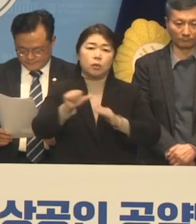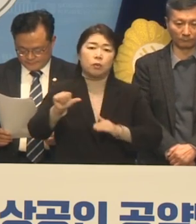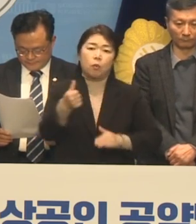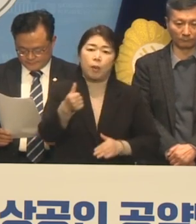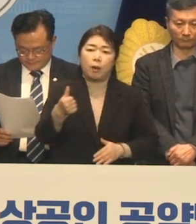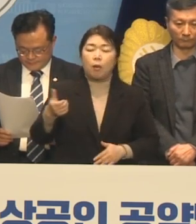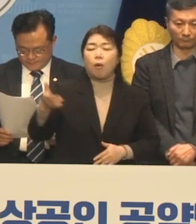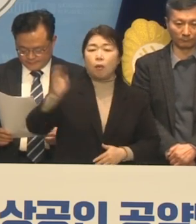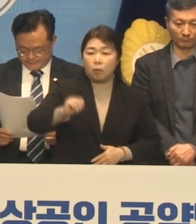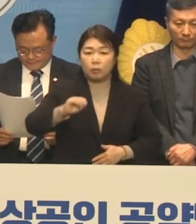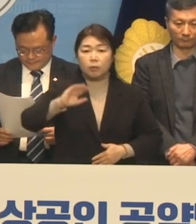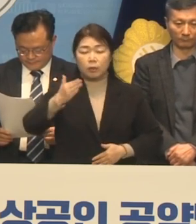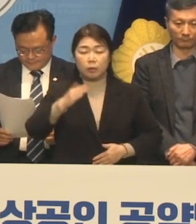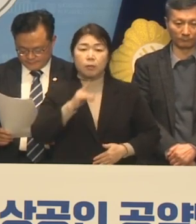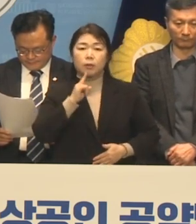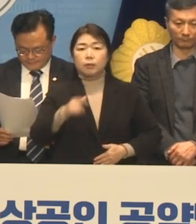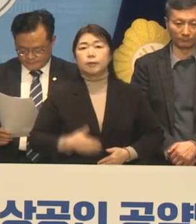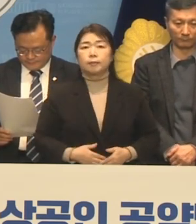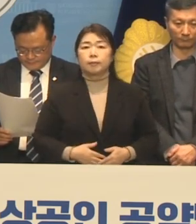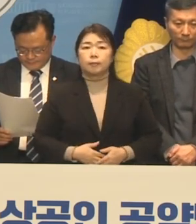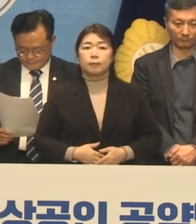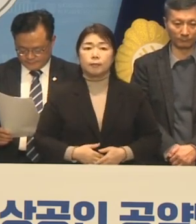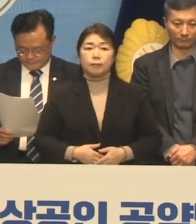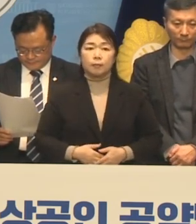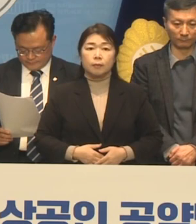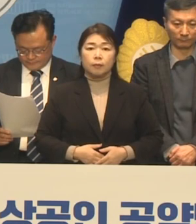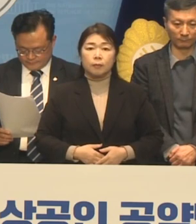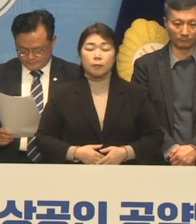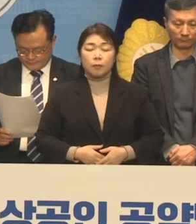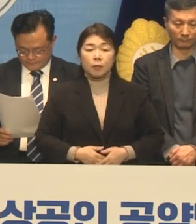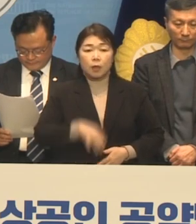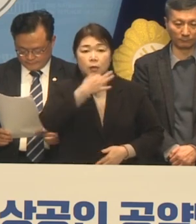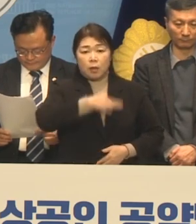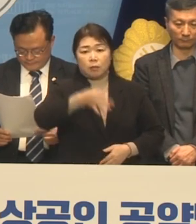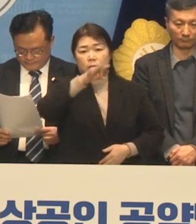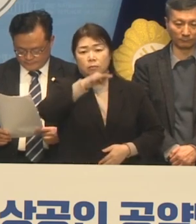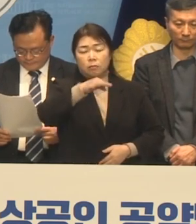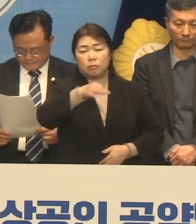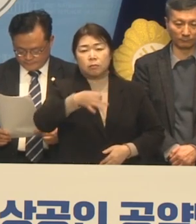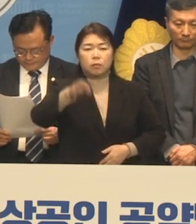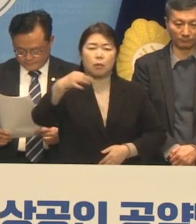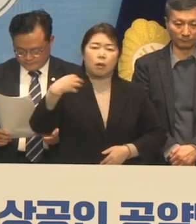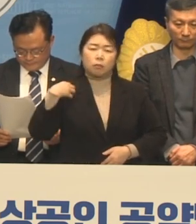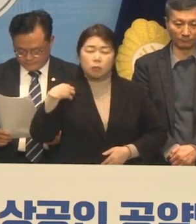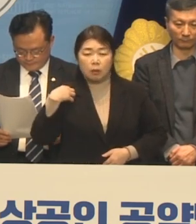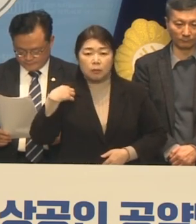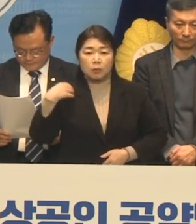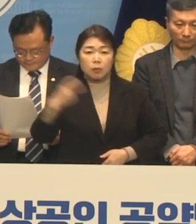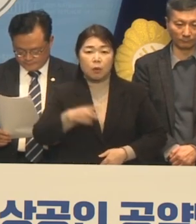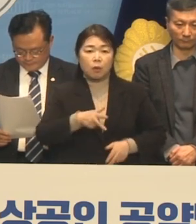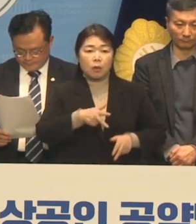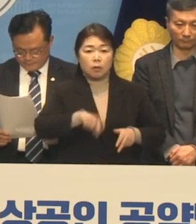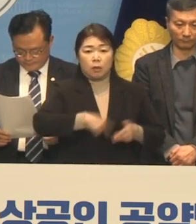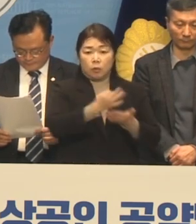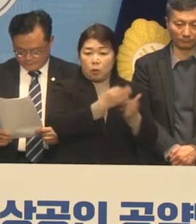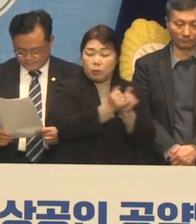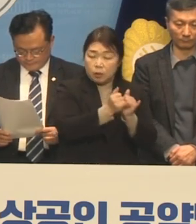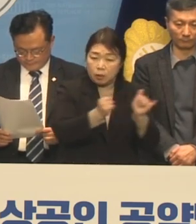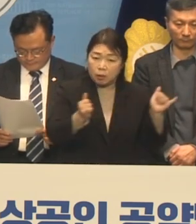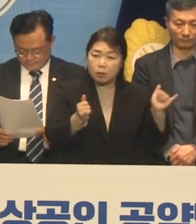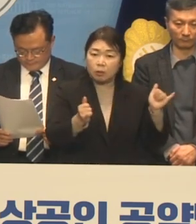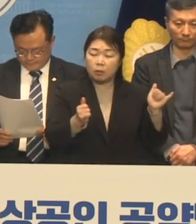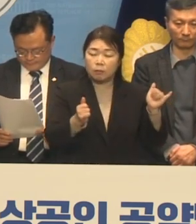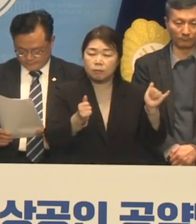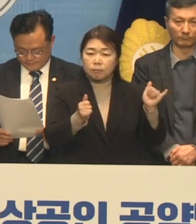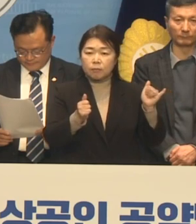5,500억 원에 달하고 있습니다. 금리 부담이 이제 소상공인들과 자영업자들을